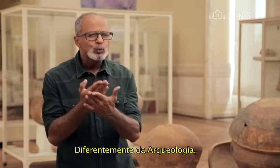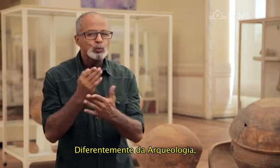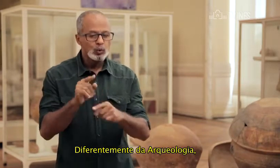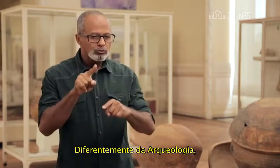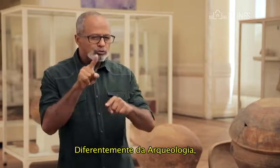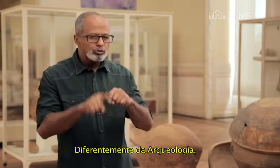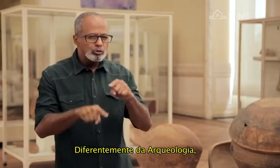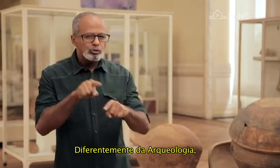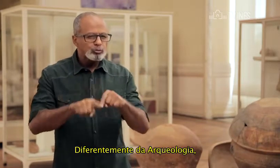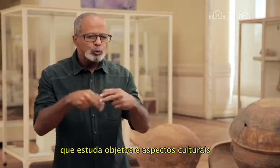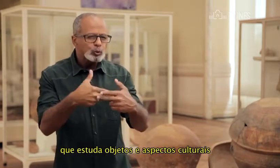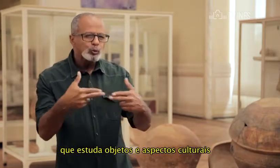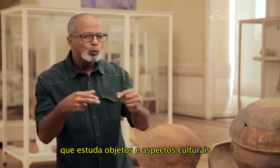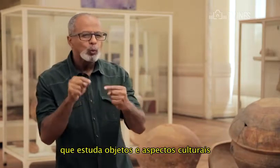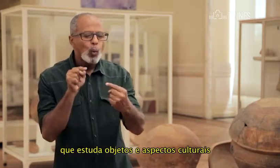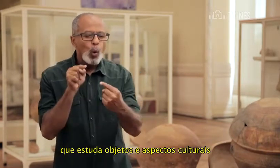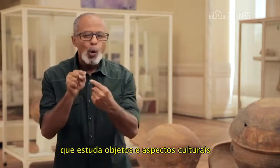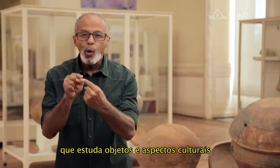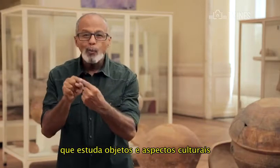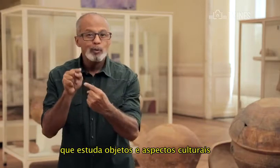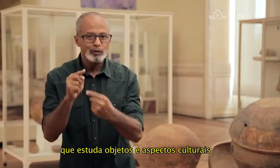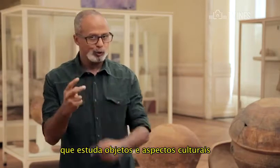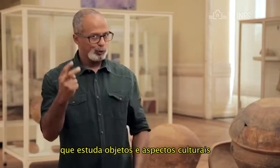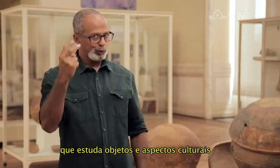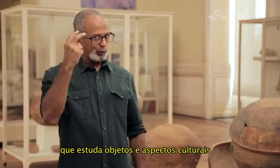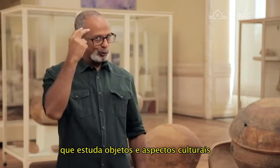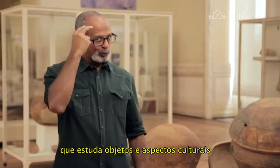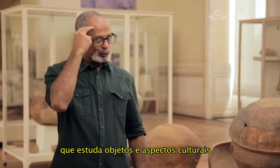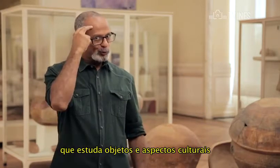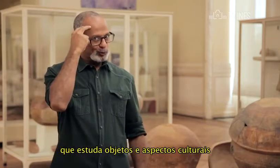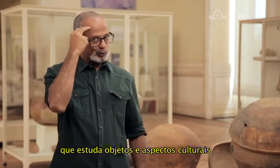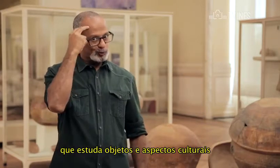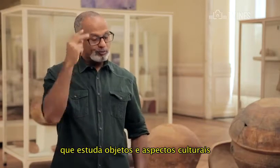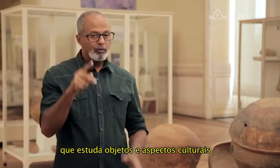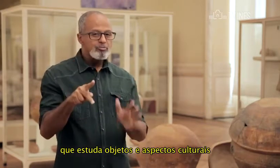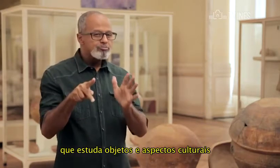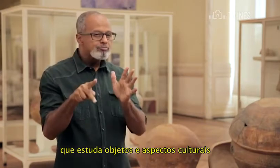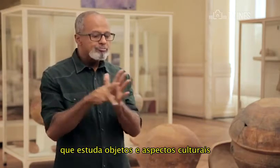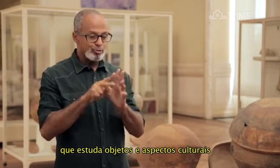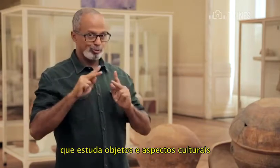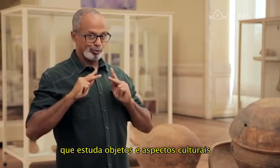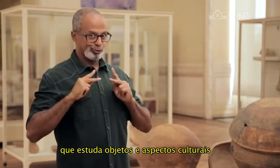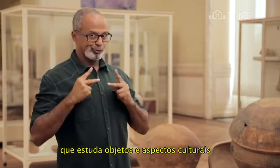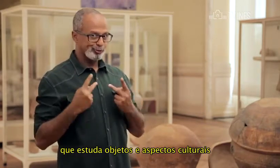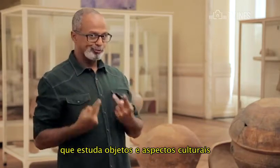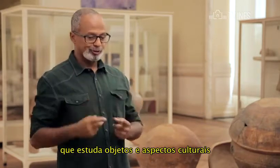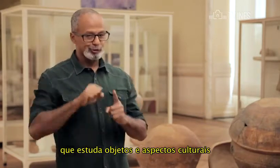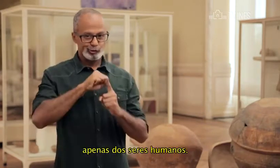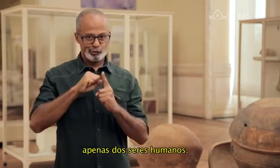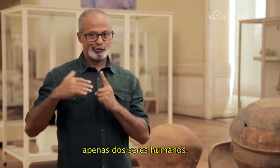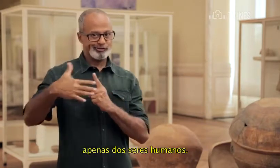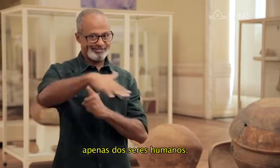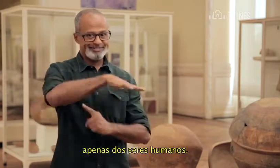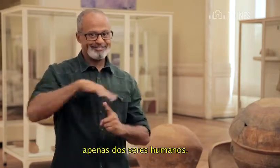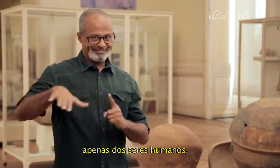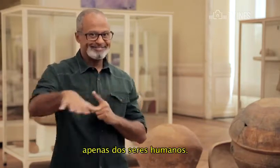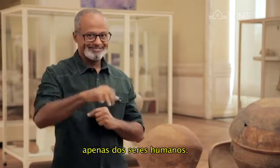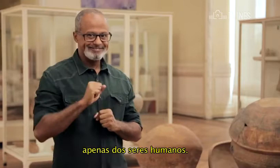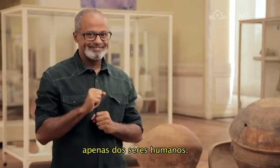Que estuda objetos... E aspectos... Culturais. Apenas dos seres humanos.